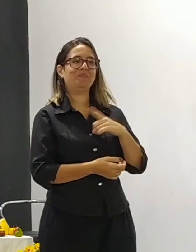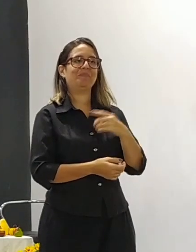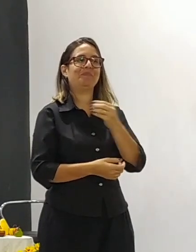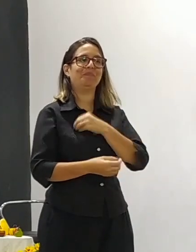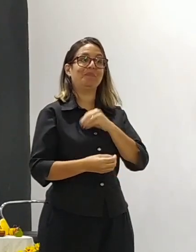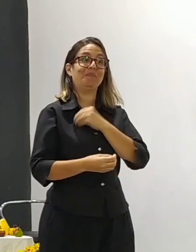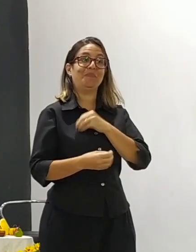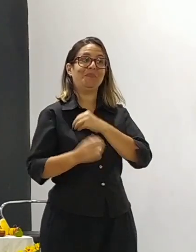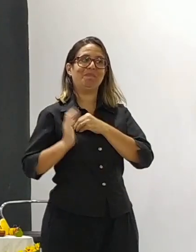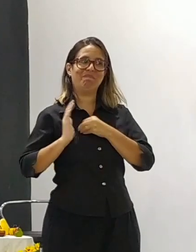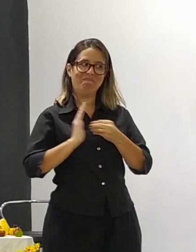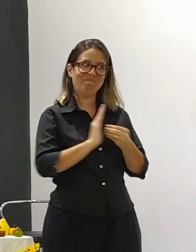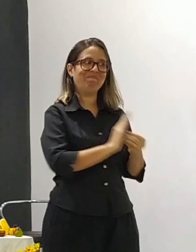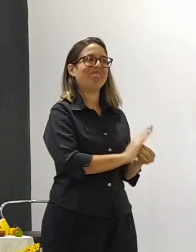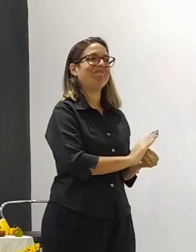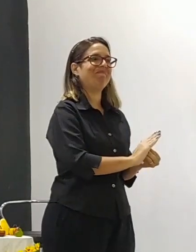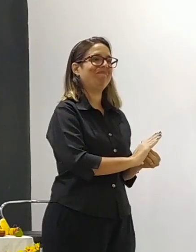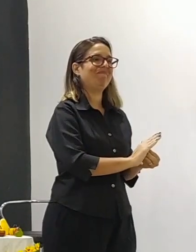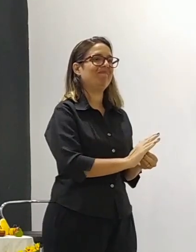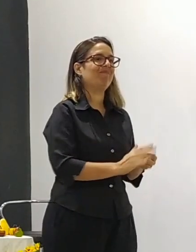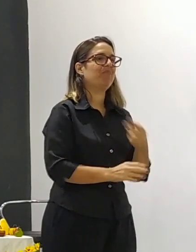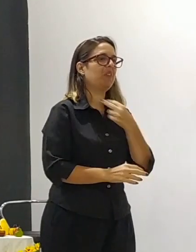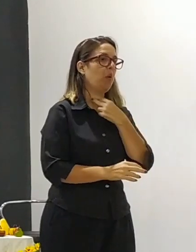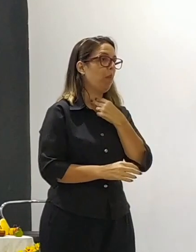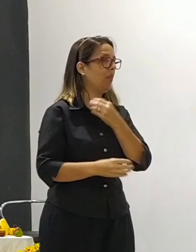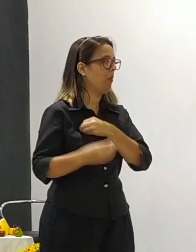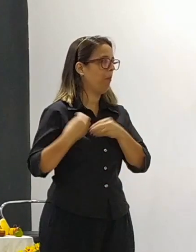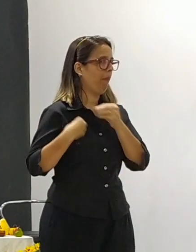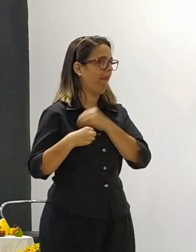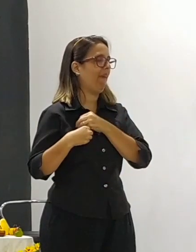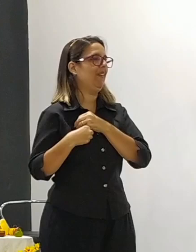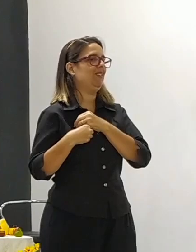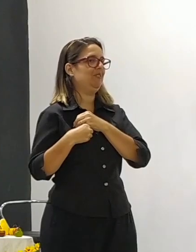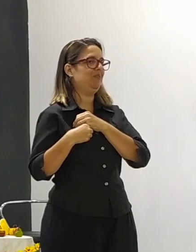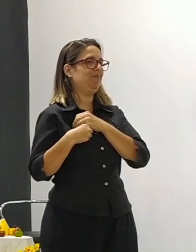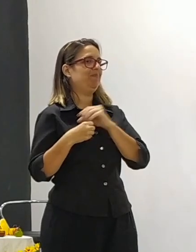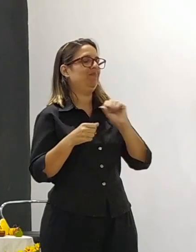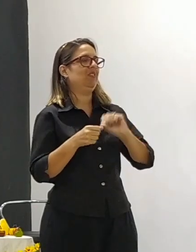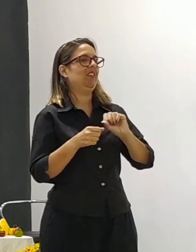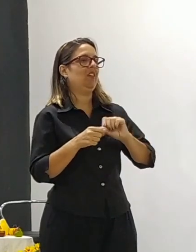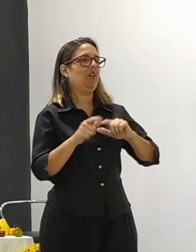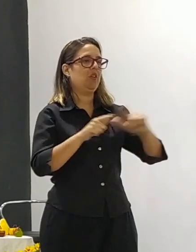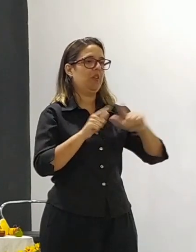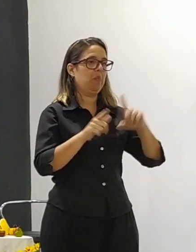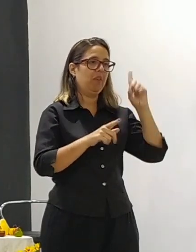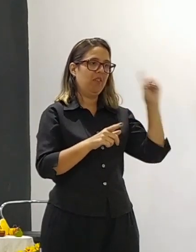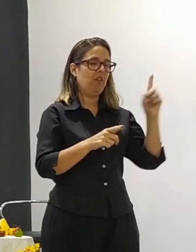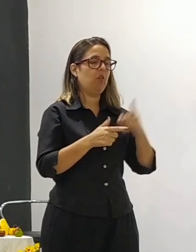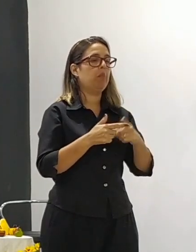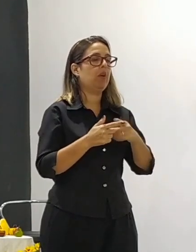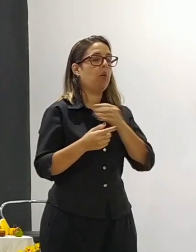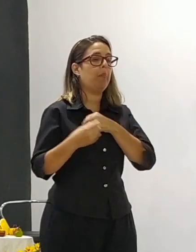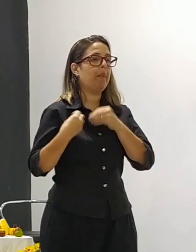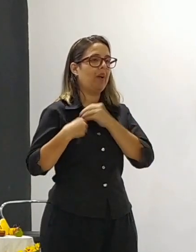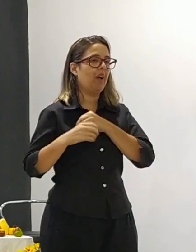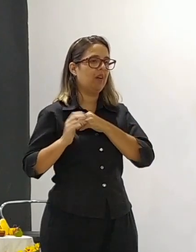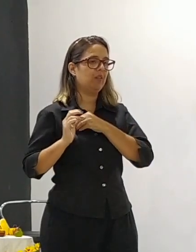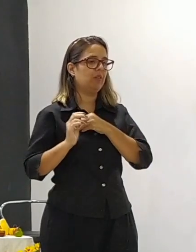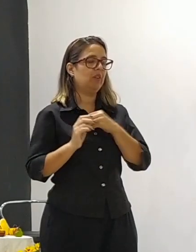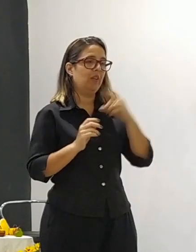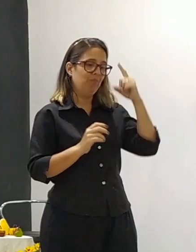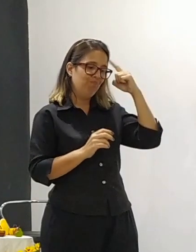porque em pecado não podemos fazer a obra de Deus. Porque o pecado tira da tua vida a